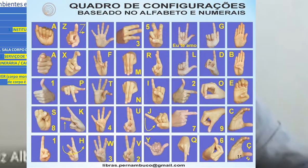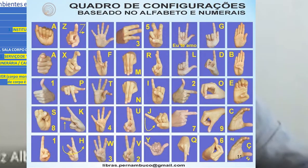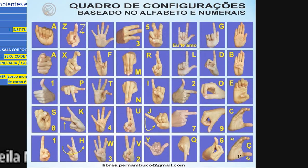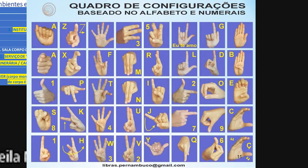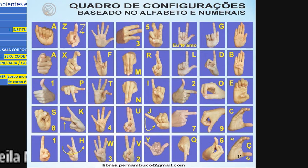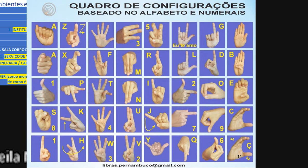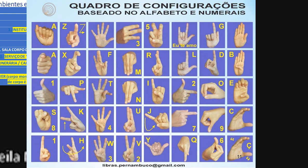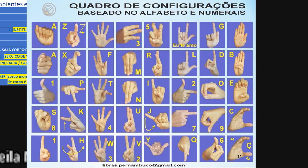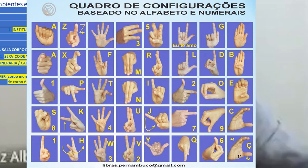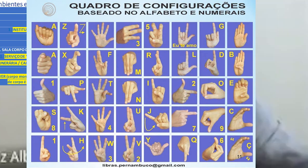Eita, E aí,